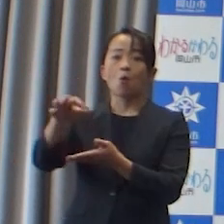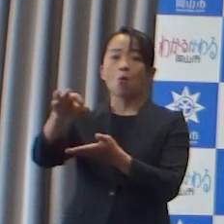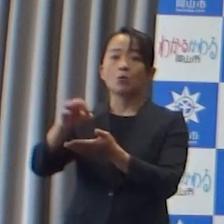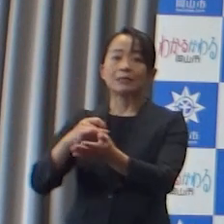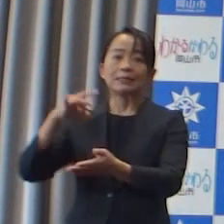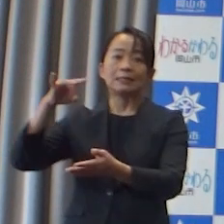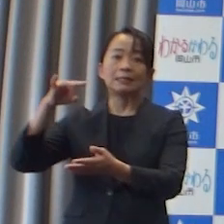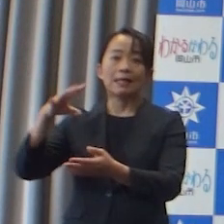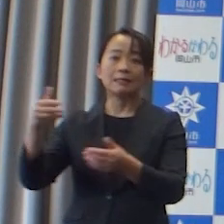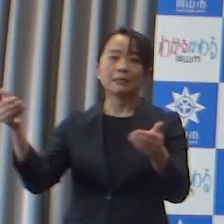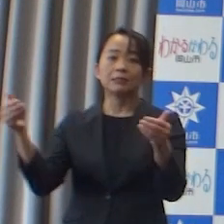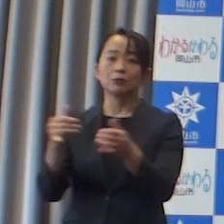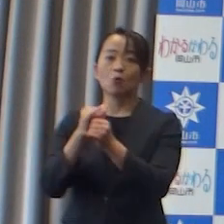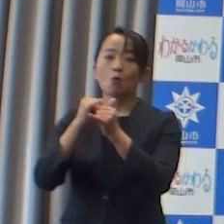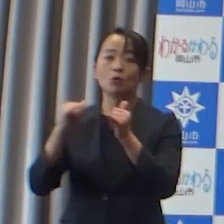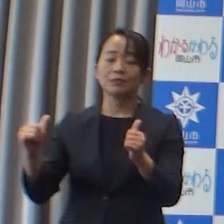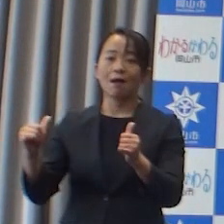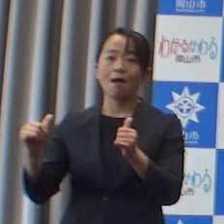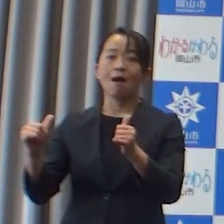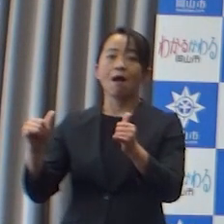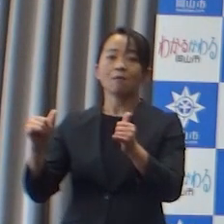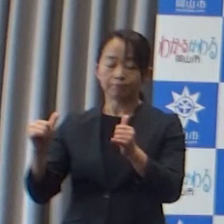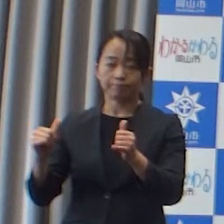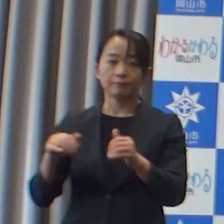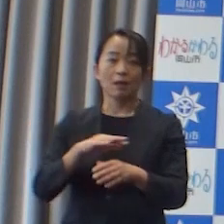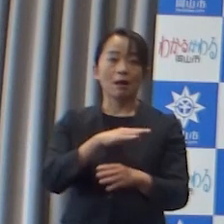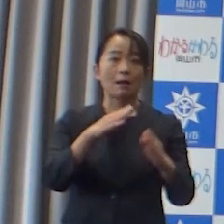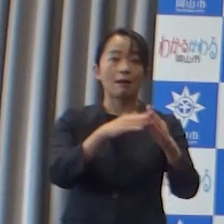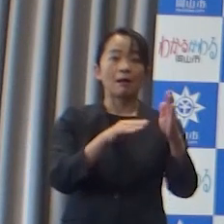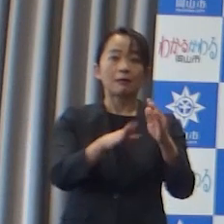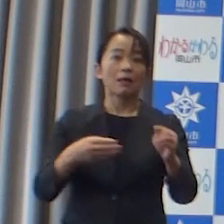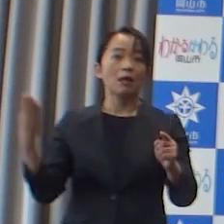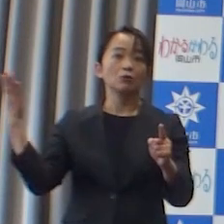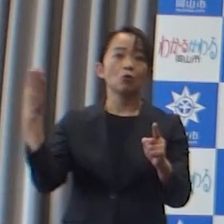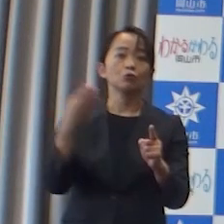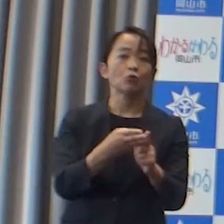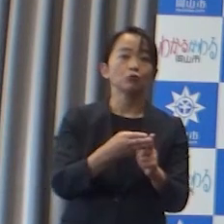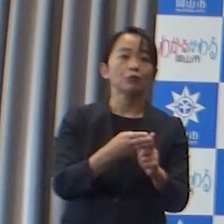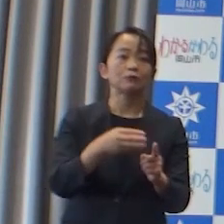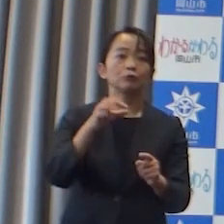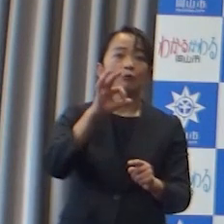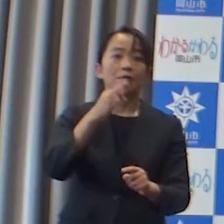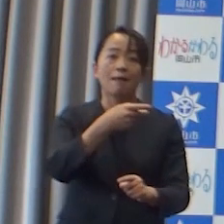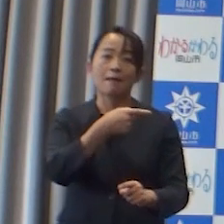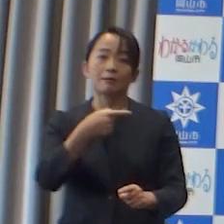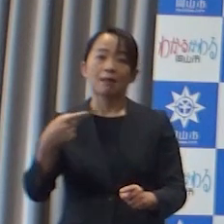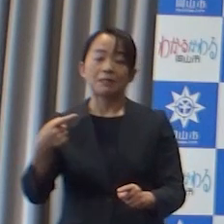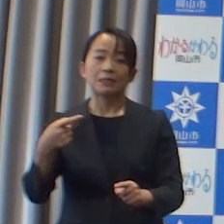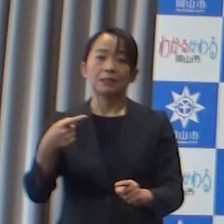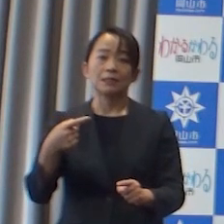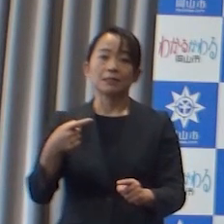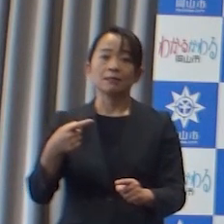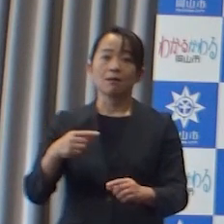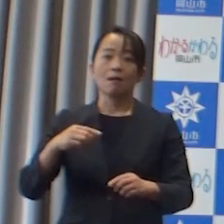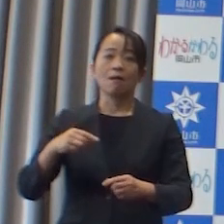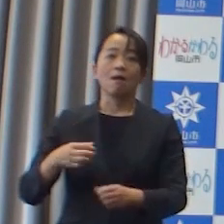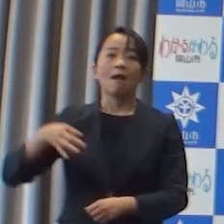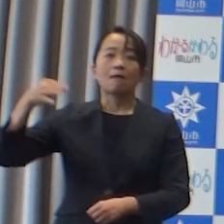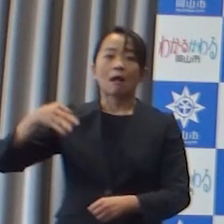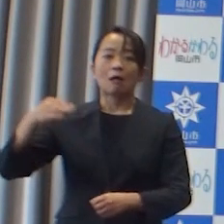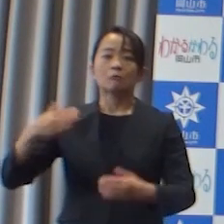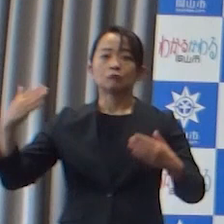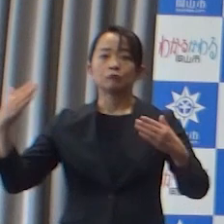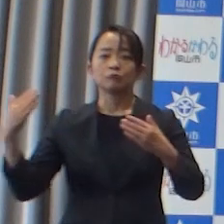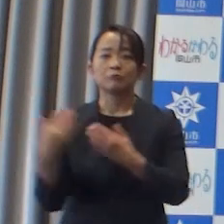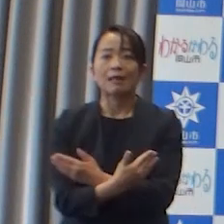者等を通じて電気料金を直接値引きする電気ガス価格激変緩和対策事